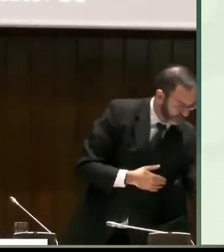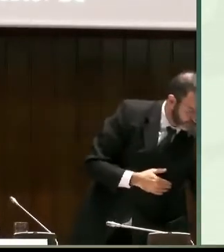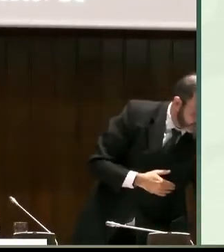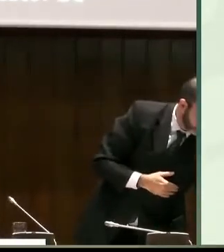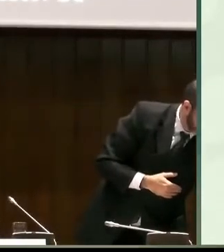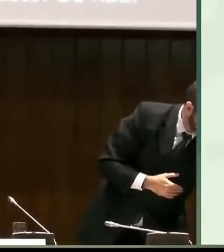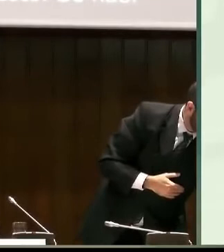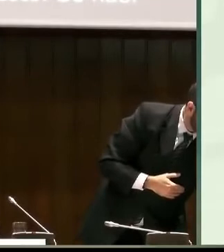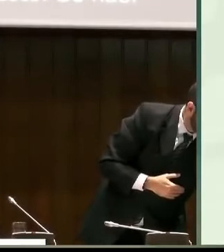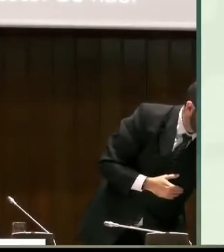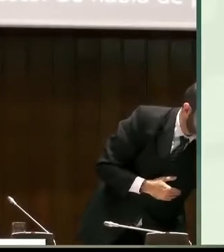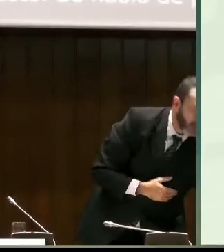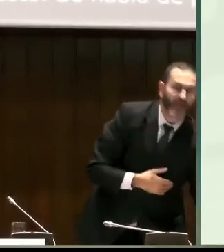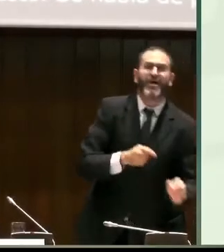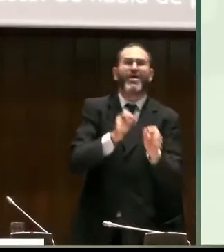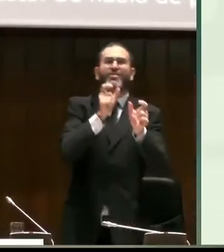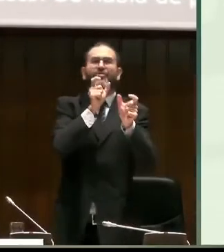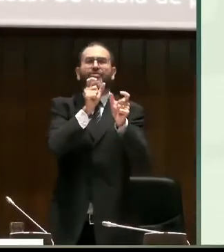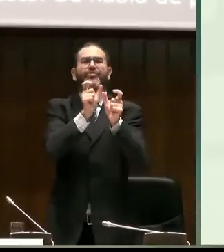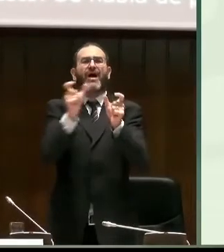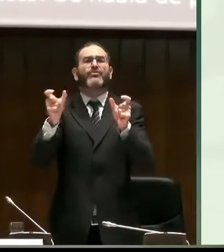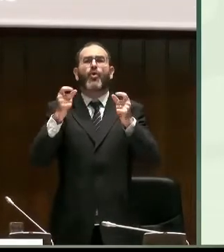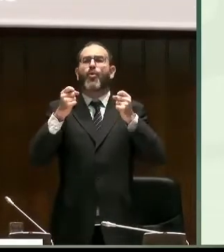de apoyo curricular.